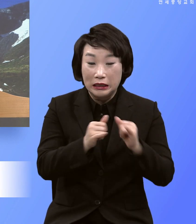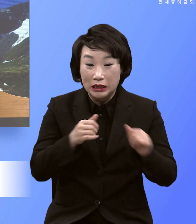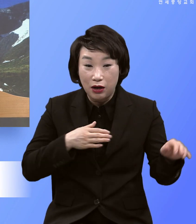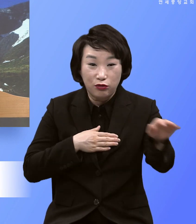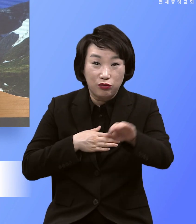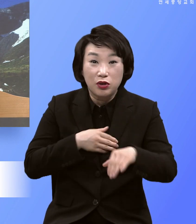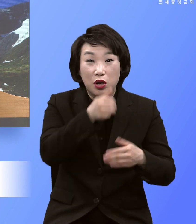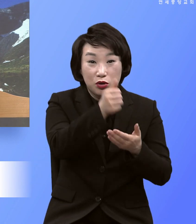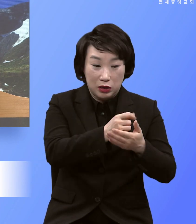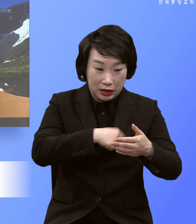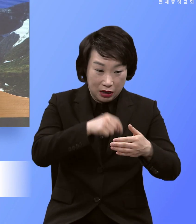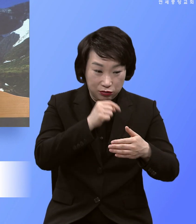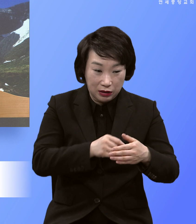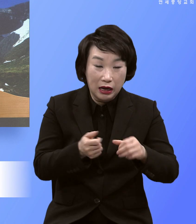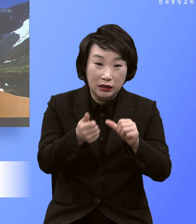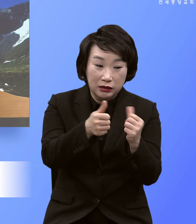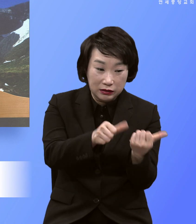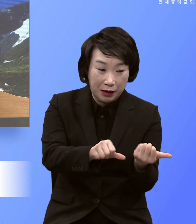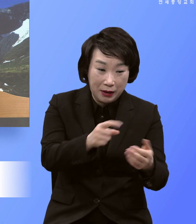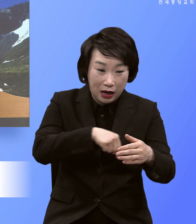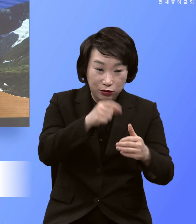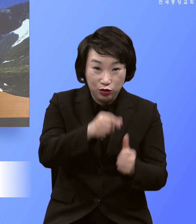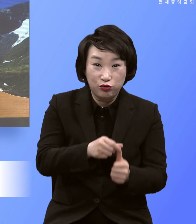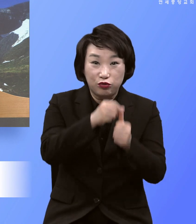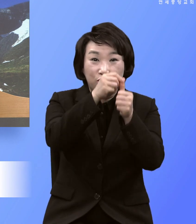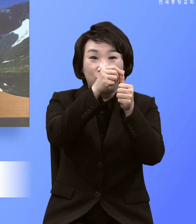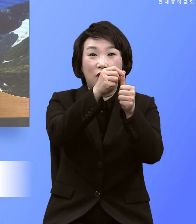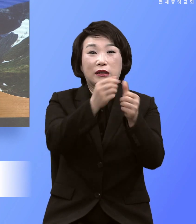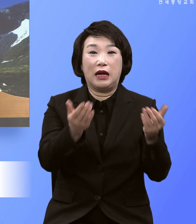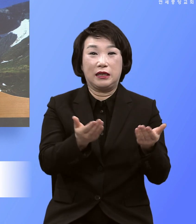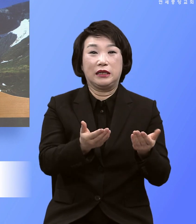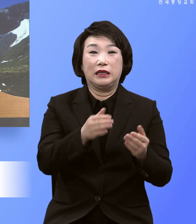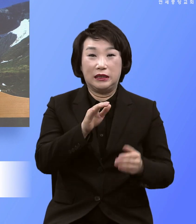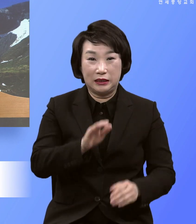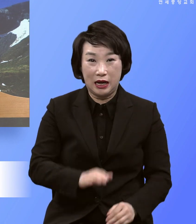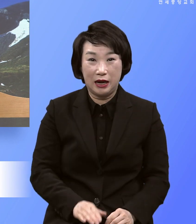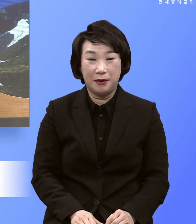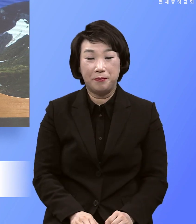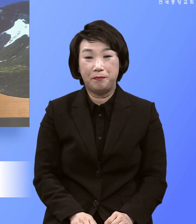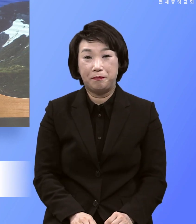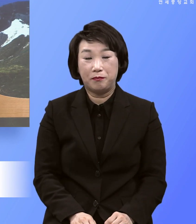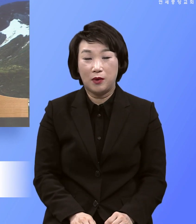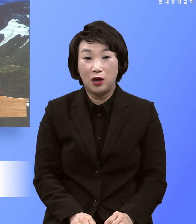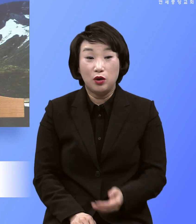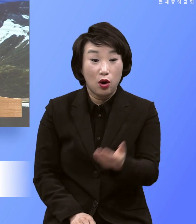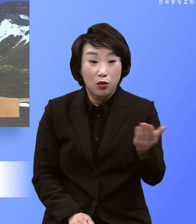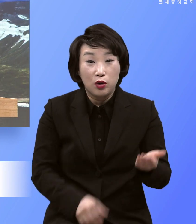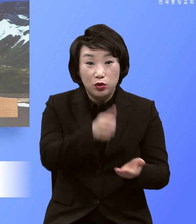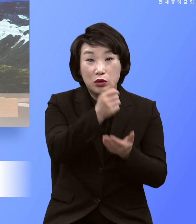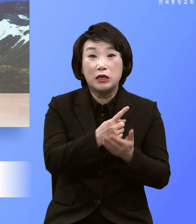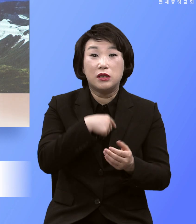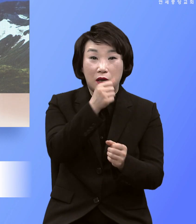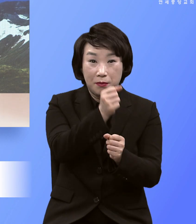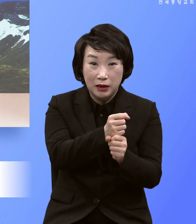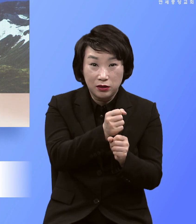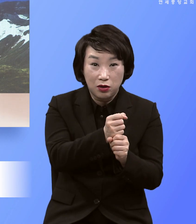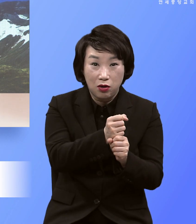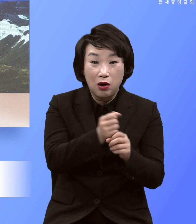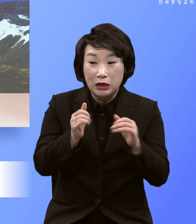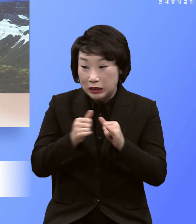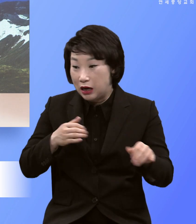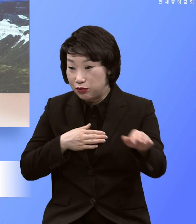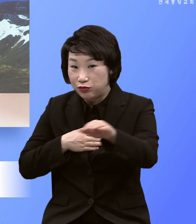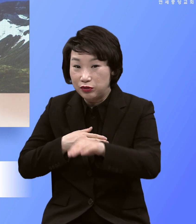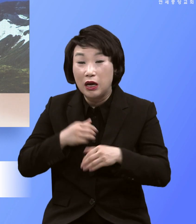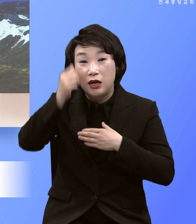인류를 죄에서 사망에서 구원하신 것입니다. 죄를 지체해서